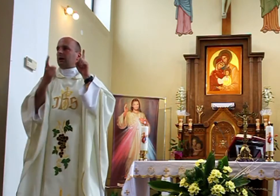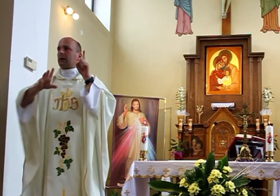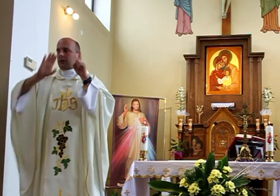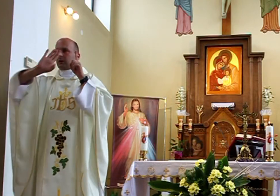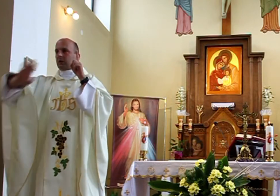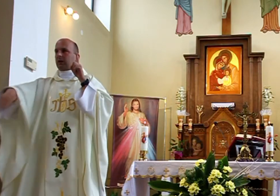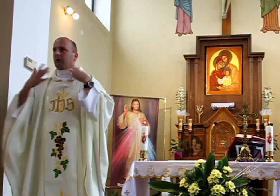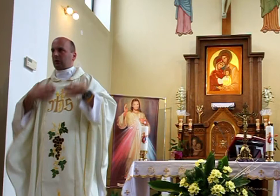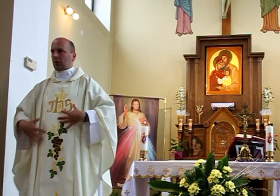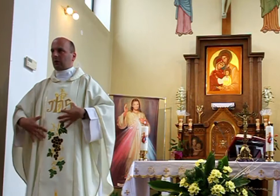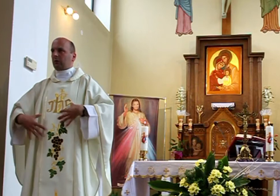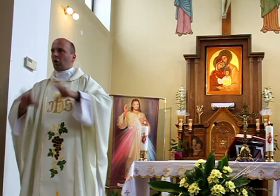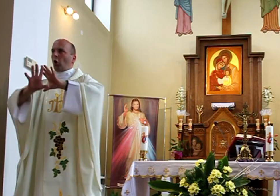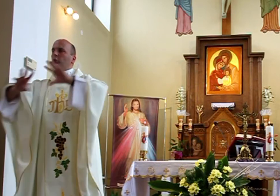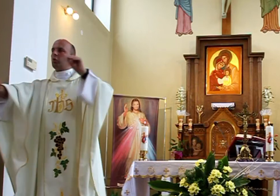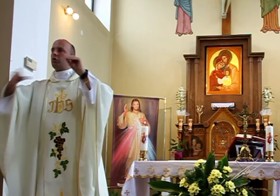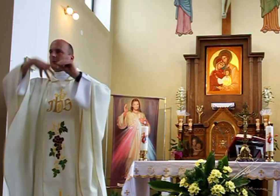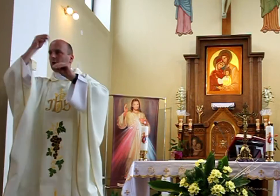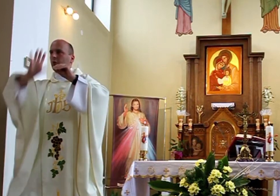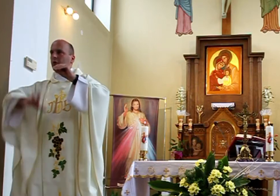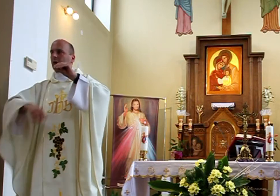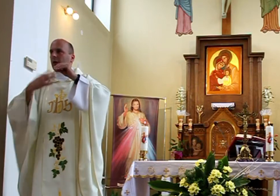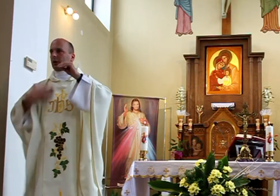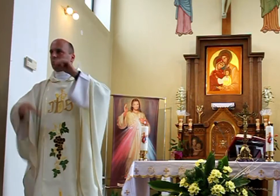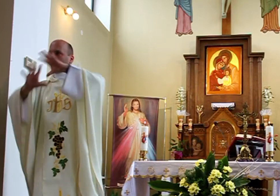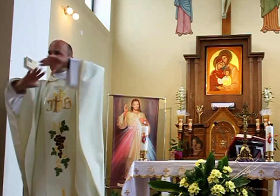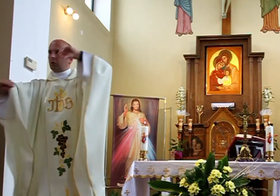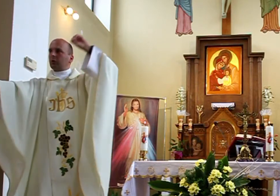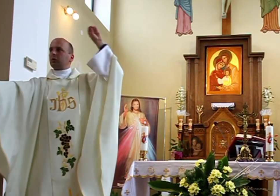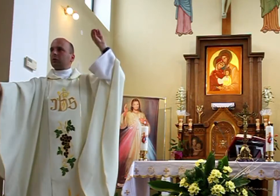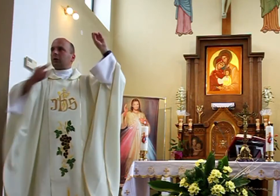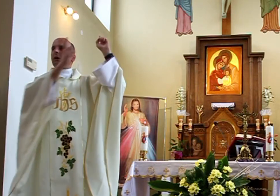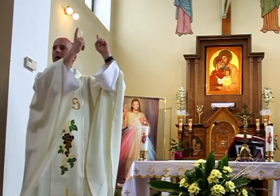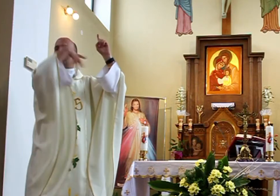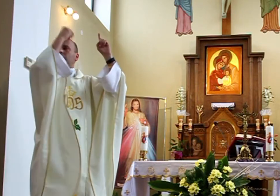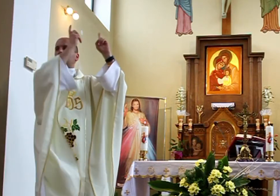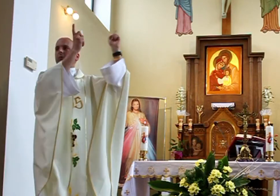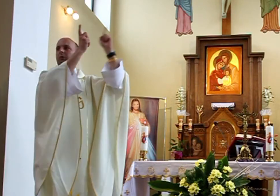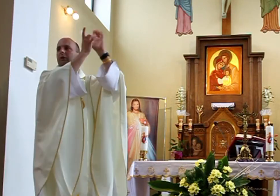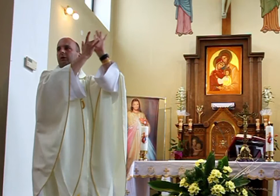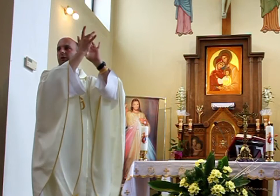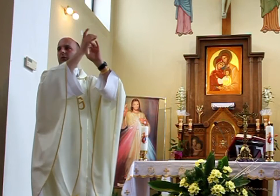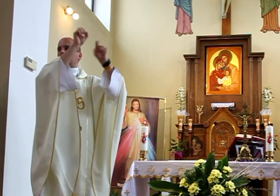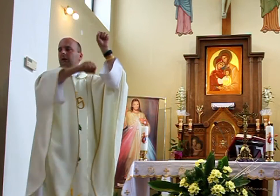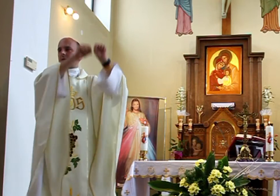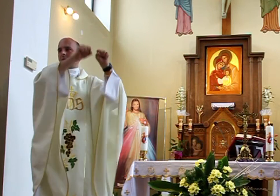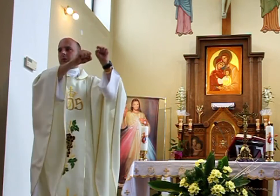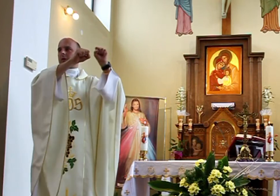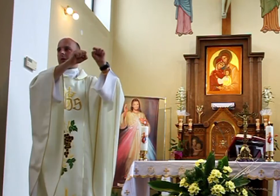jak zostawimy ciało. Odłączymy dusza i ciało odłączy się i dusza spotka się z Jezusem na sądzie.